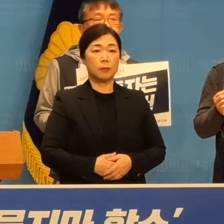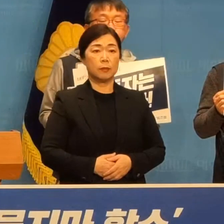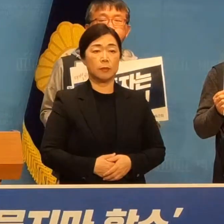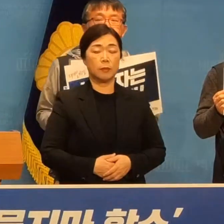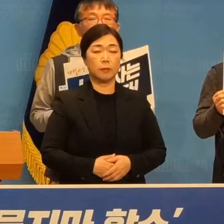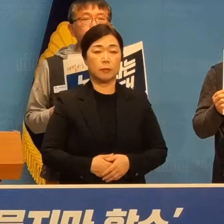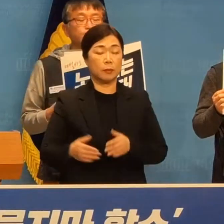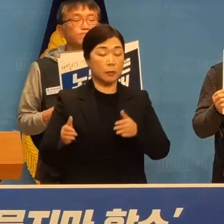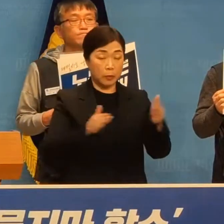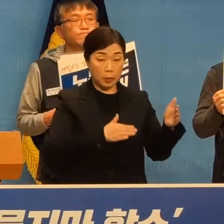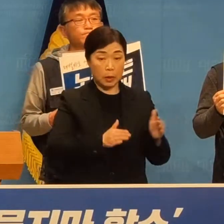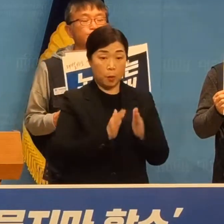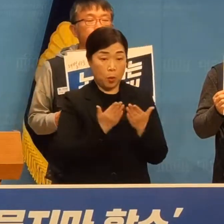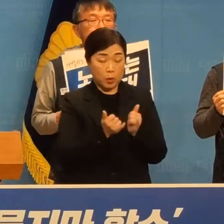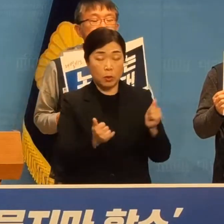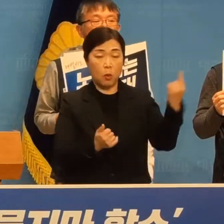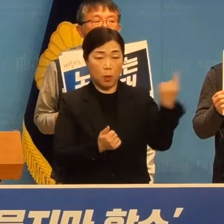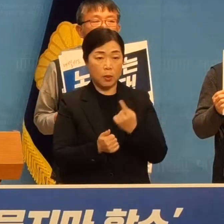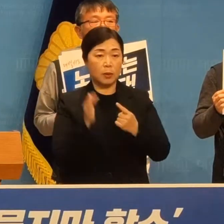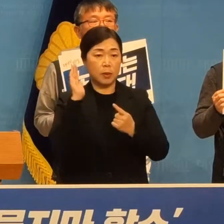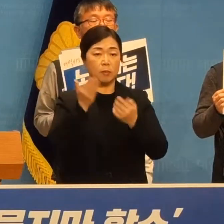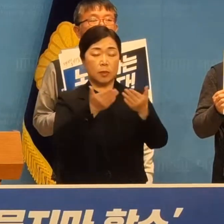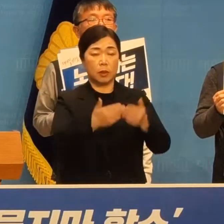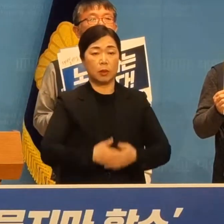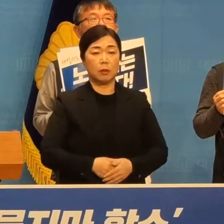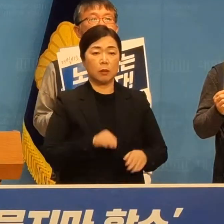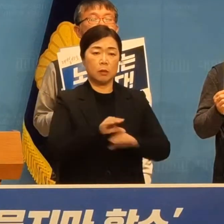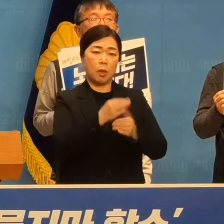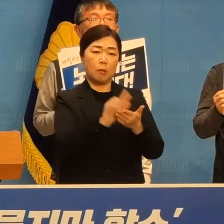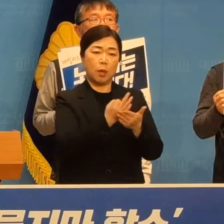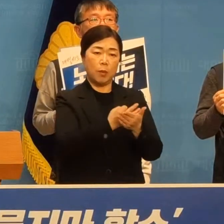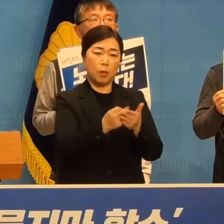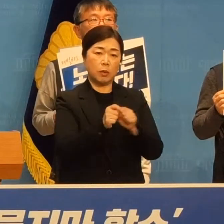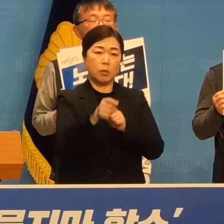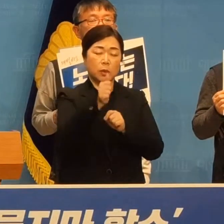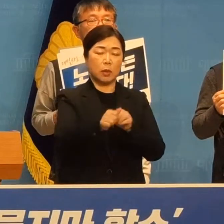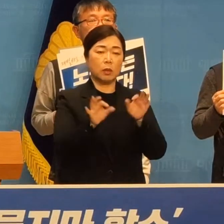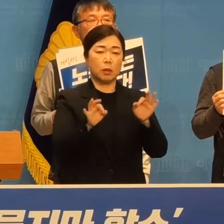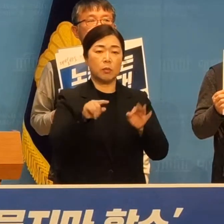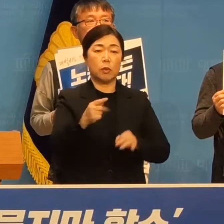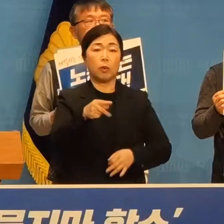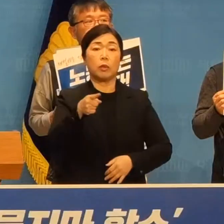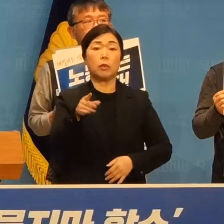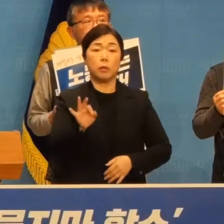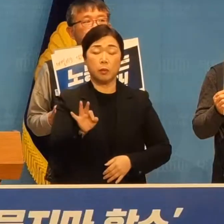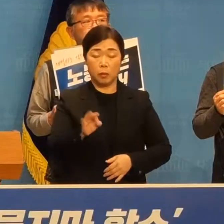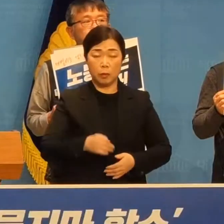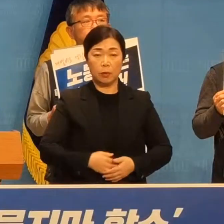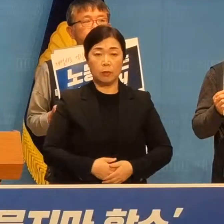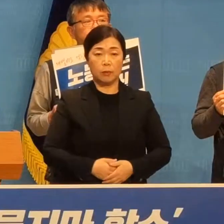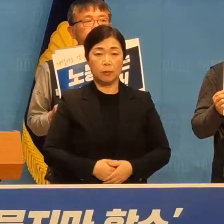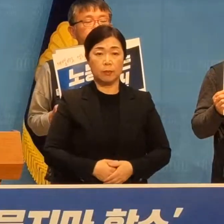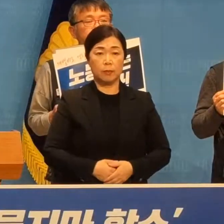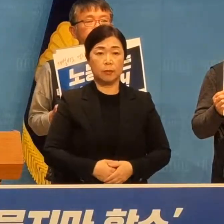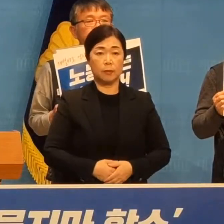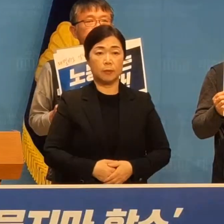네, 이어서 당사자 발언 듣겠습니다. 자동차 판매연대 지회 지회장 김선영 동지 발언 듣겠습니다.